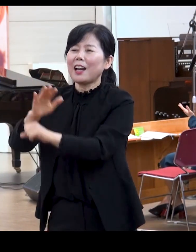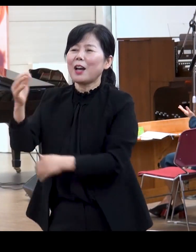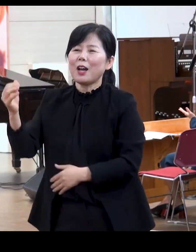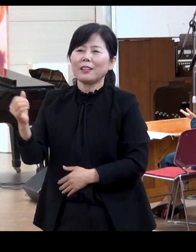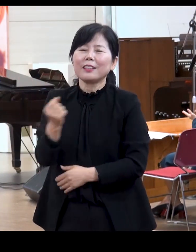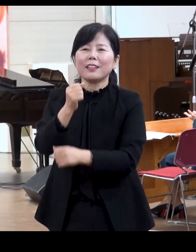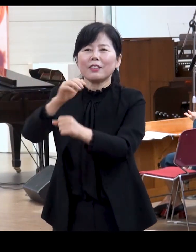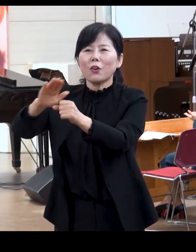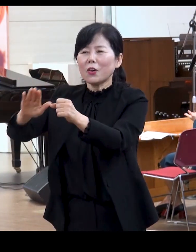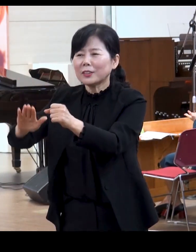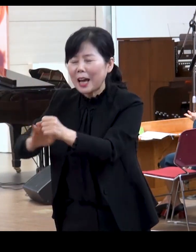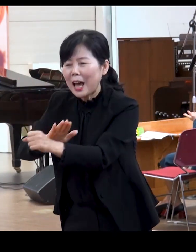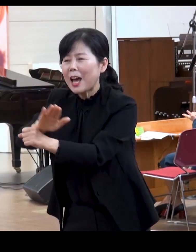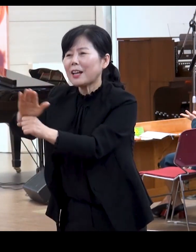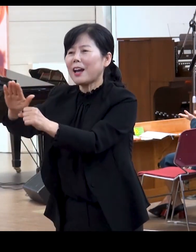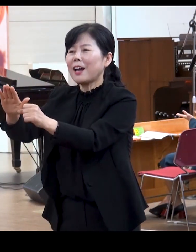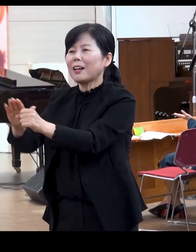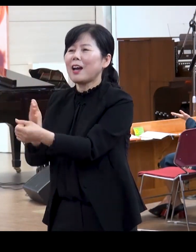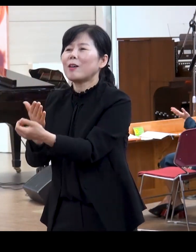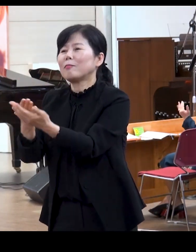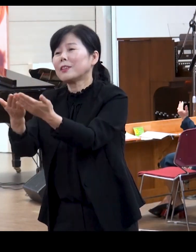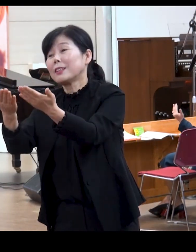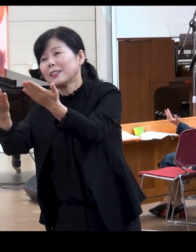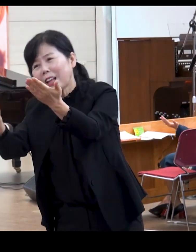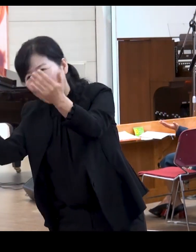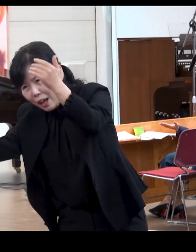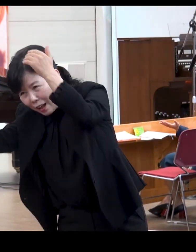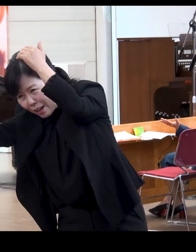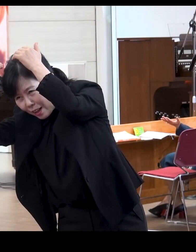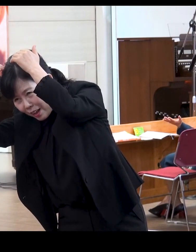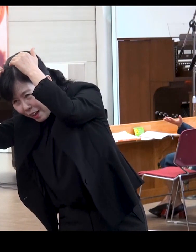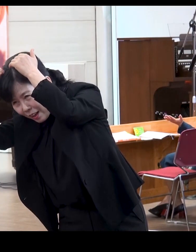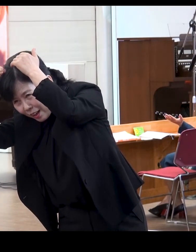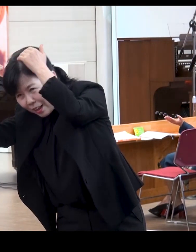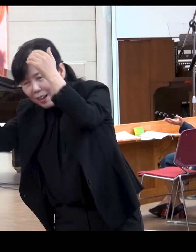주의 사랑으로